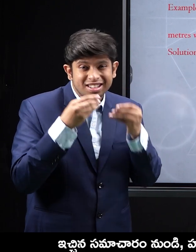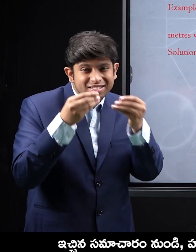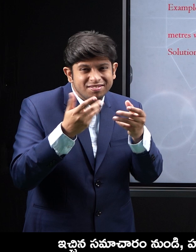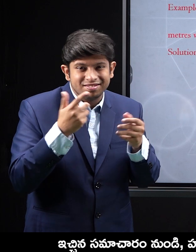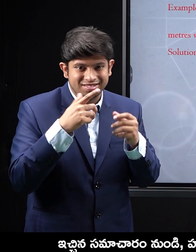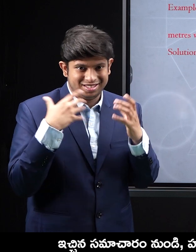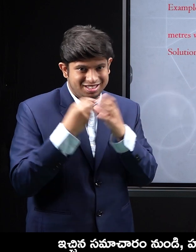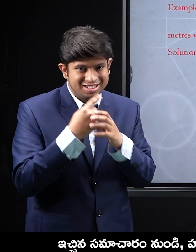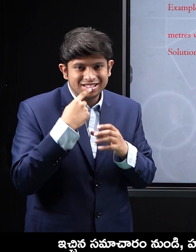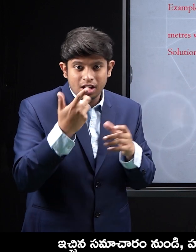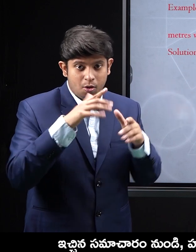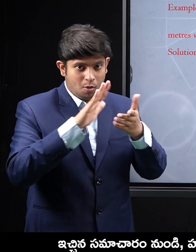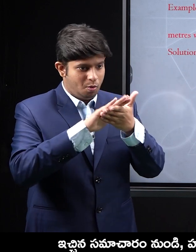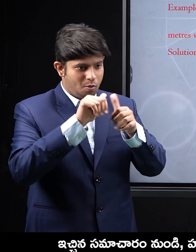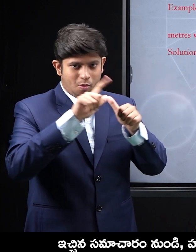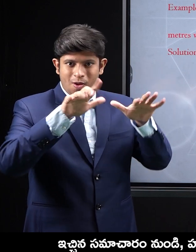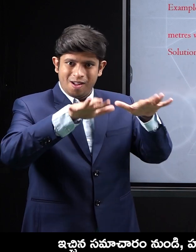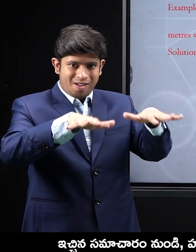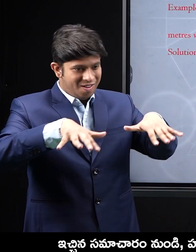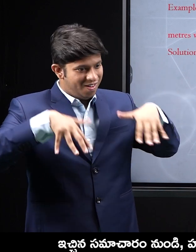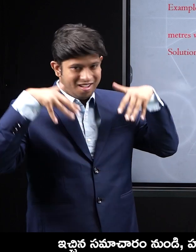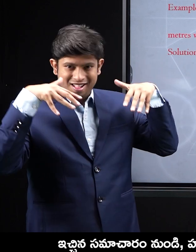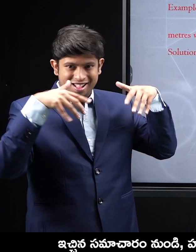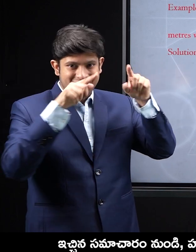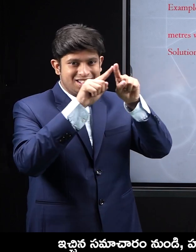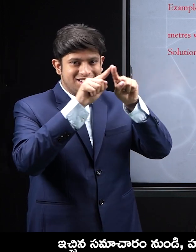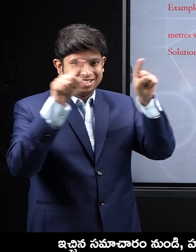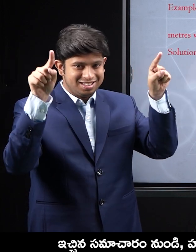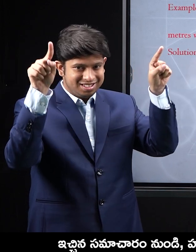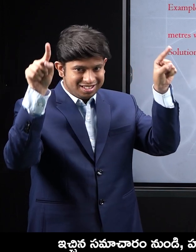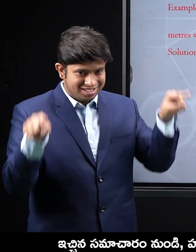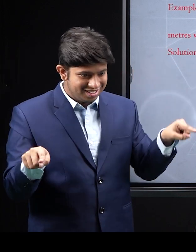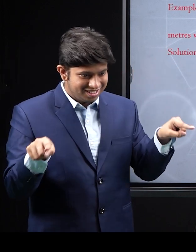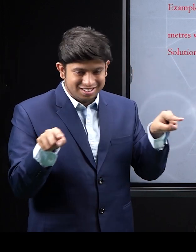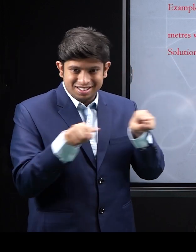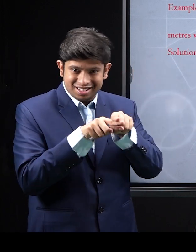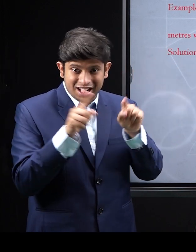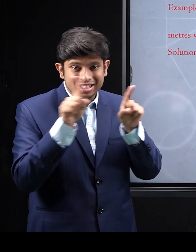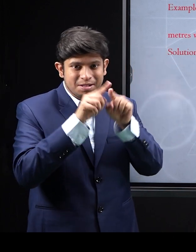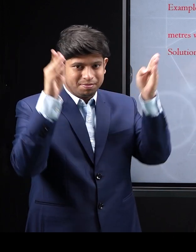హాలు దీర్ఘచతురస్రాకారంలో పొడవు మరియు వెడల్పు కలిగి ఉందని మనం చెప్పగలం.